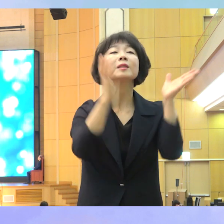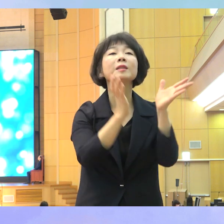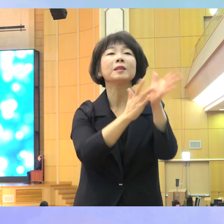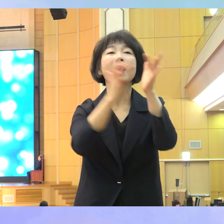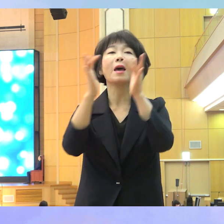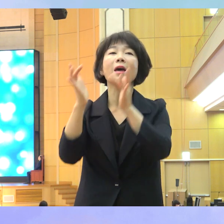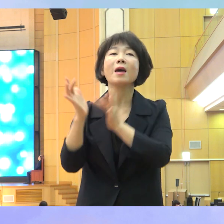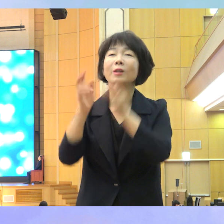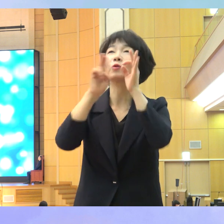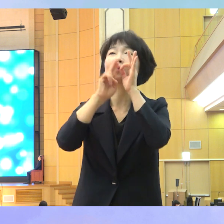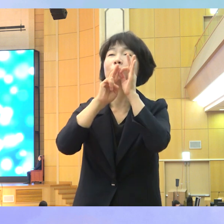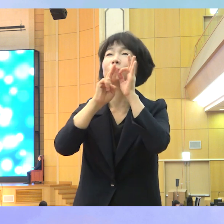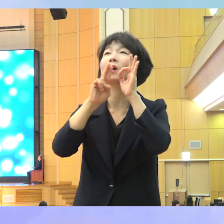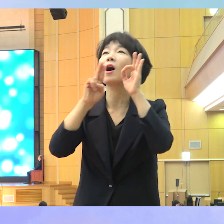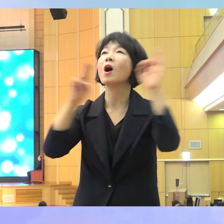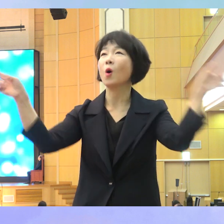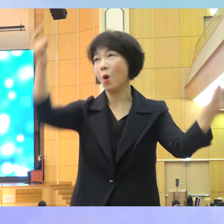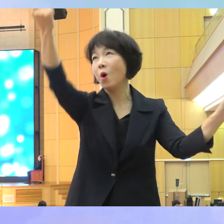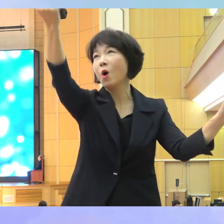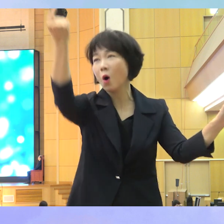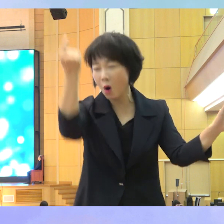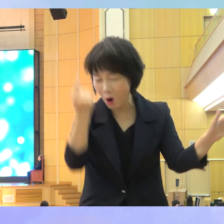왕이신 예수여